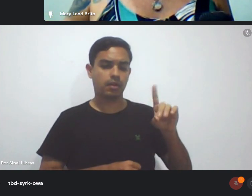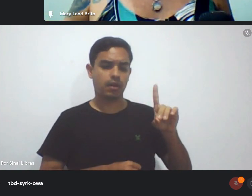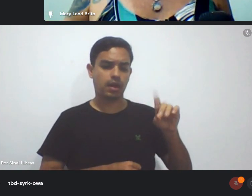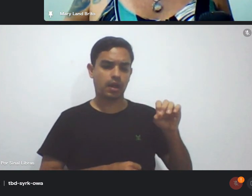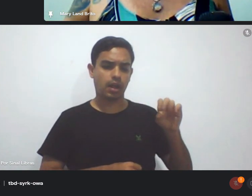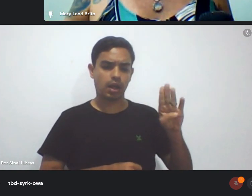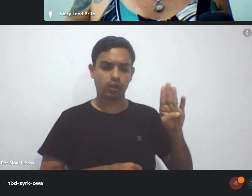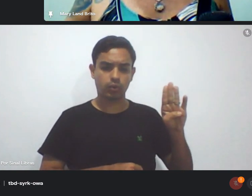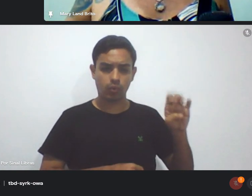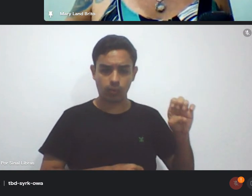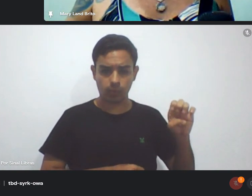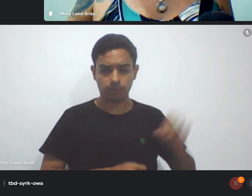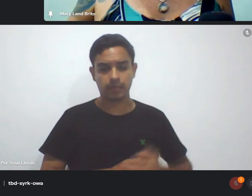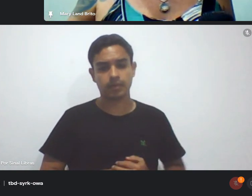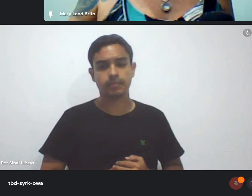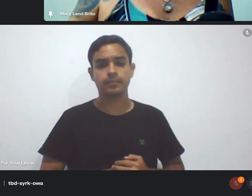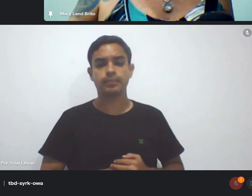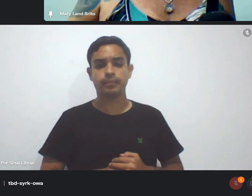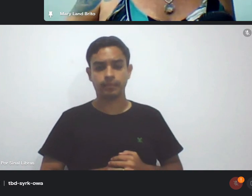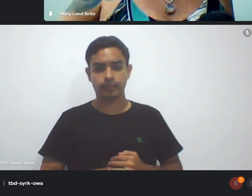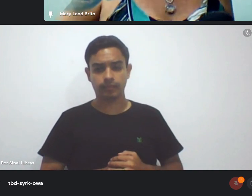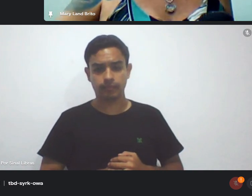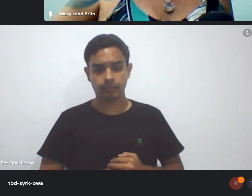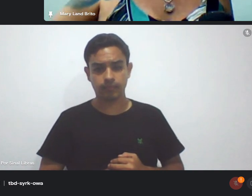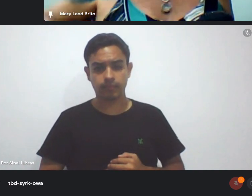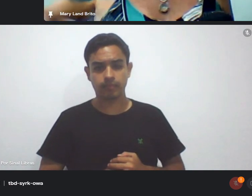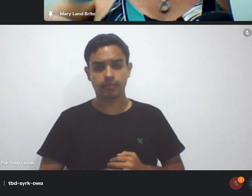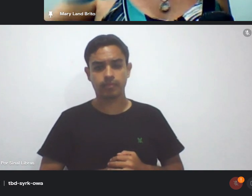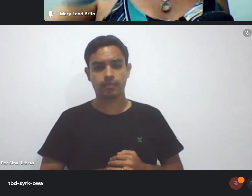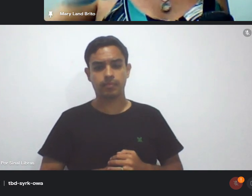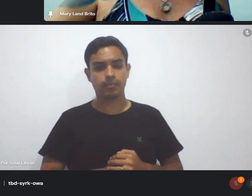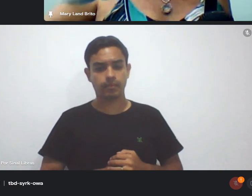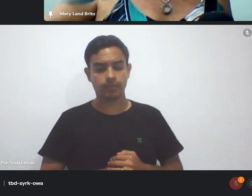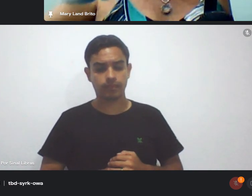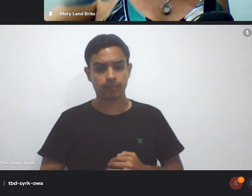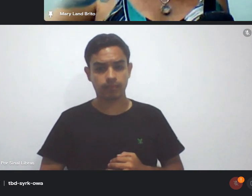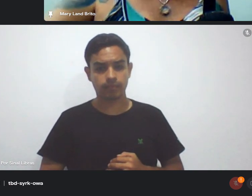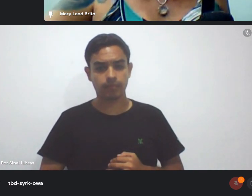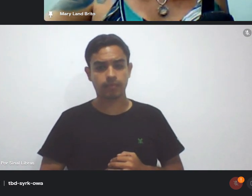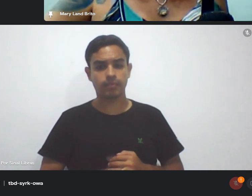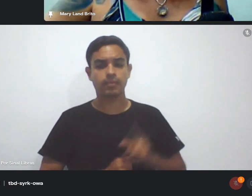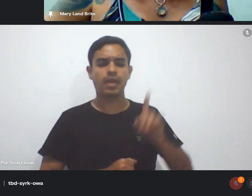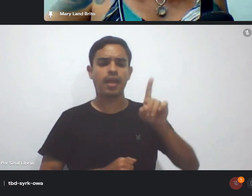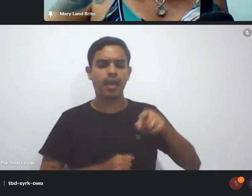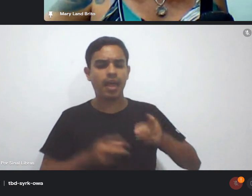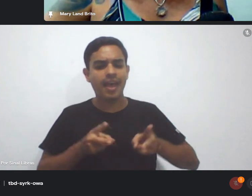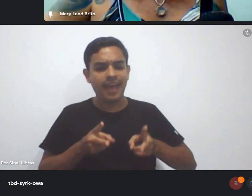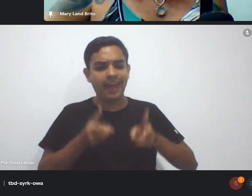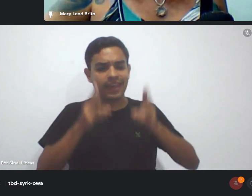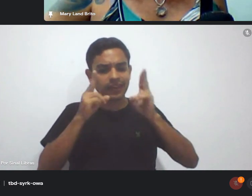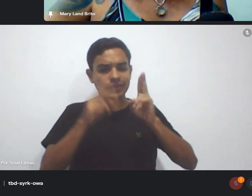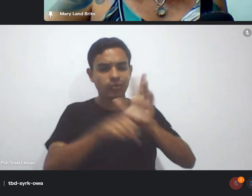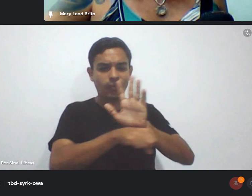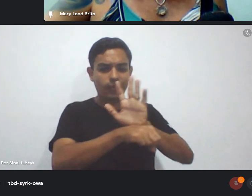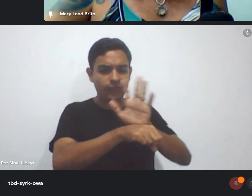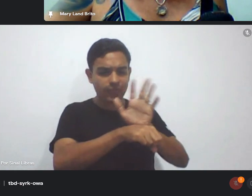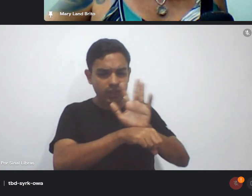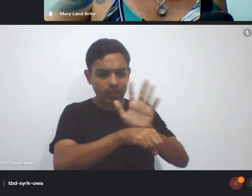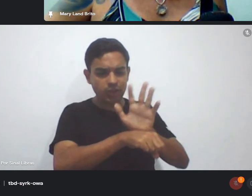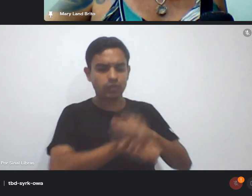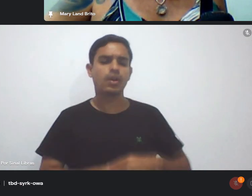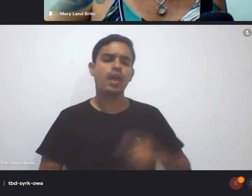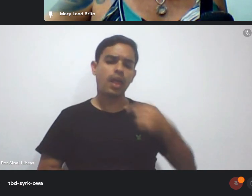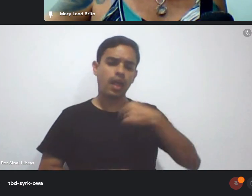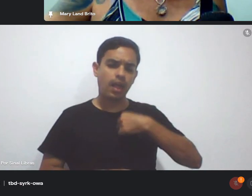Photoshop, que é um editor de vídeos. Eu tenho curso